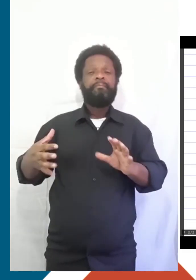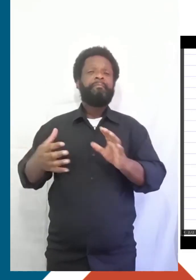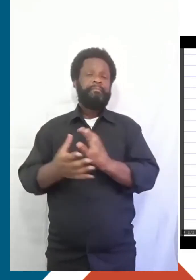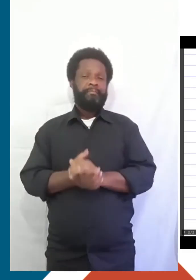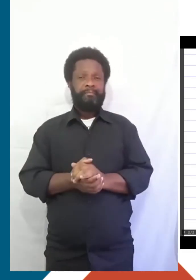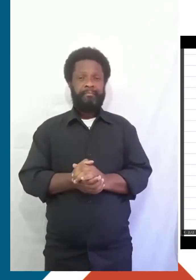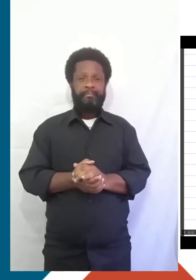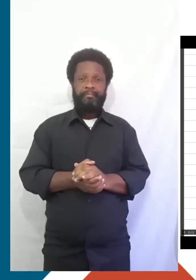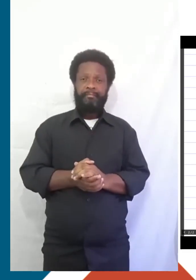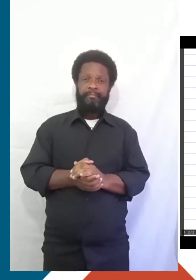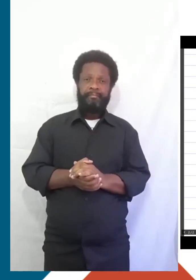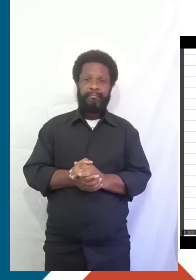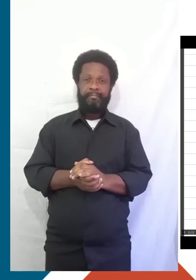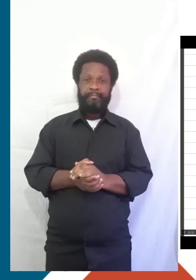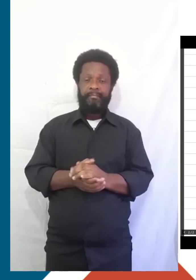para romper